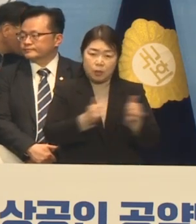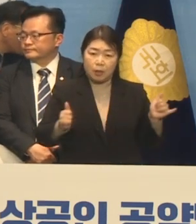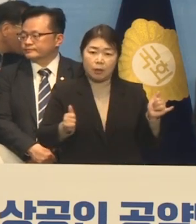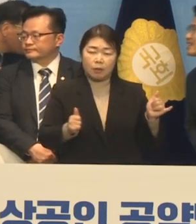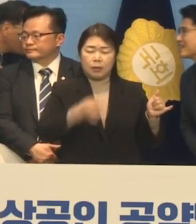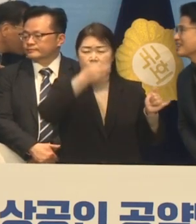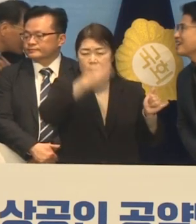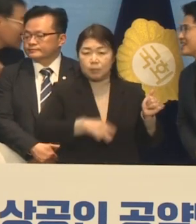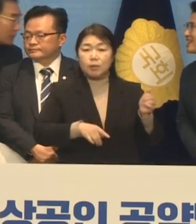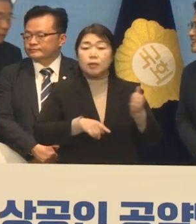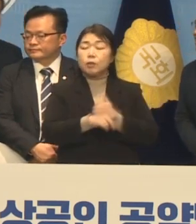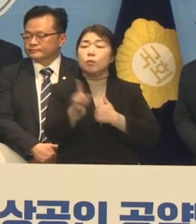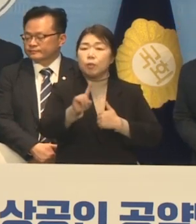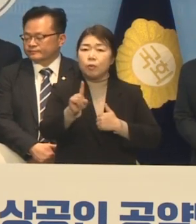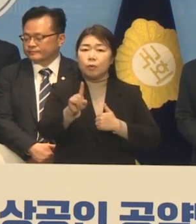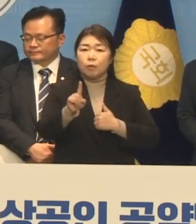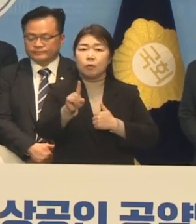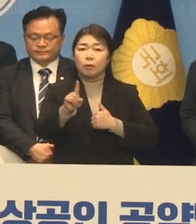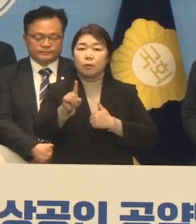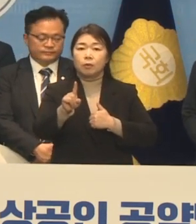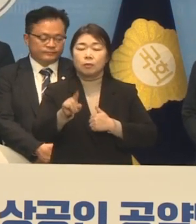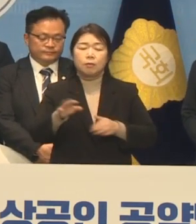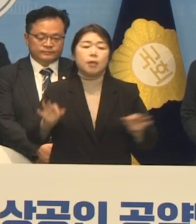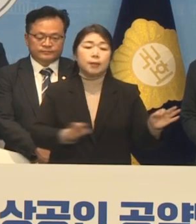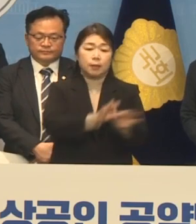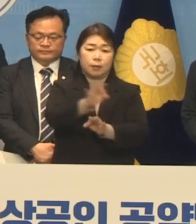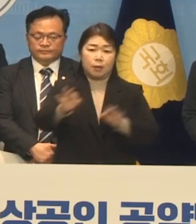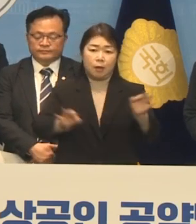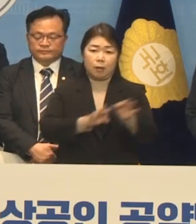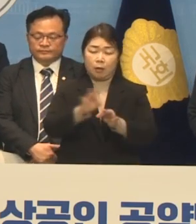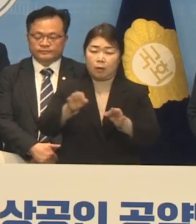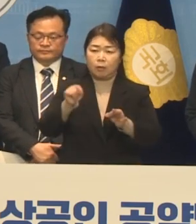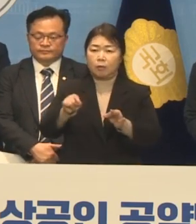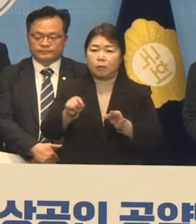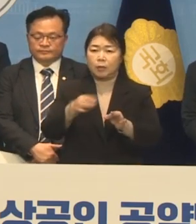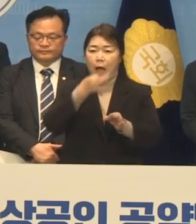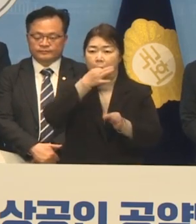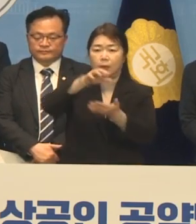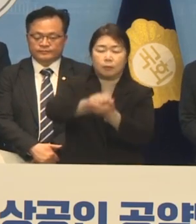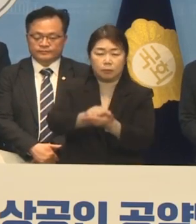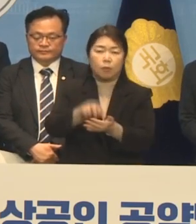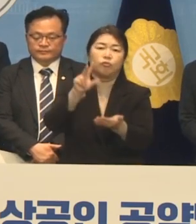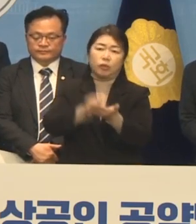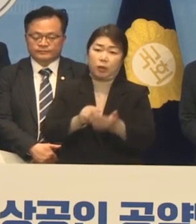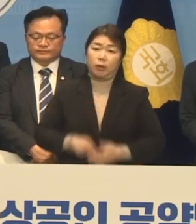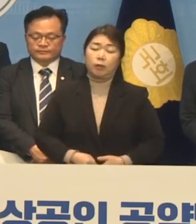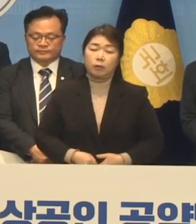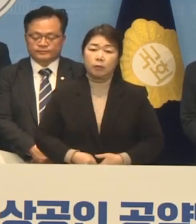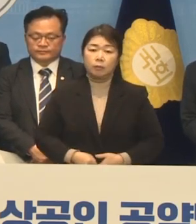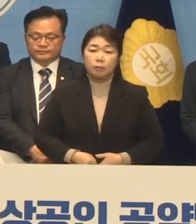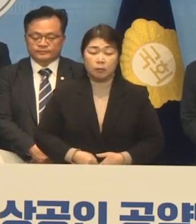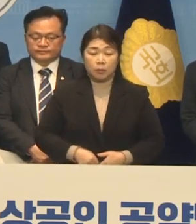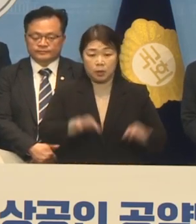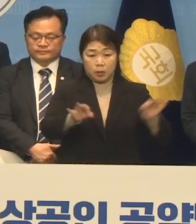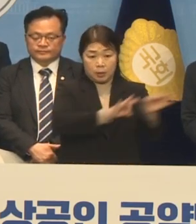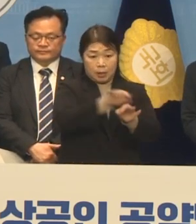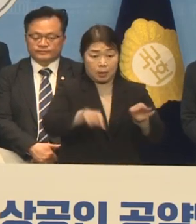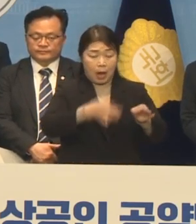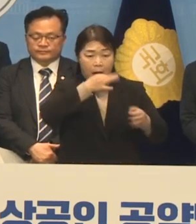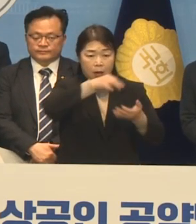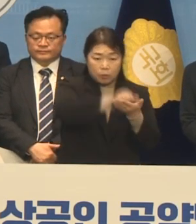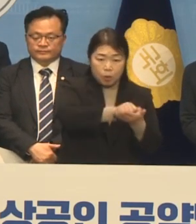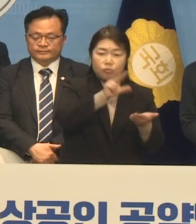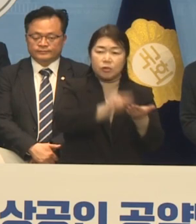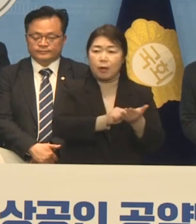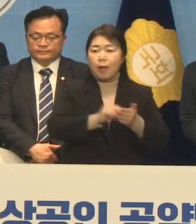어려운 이유는 근본적인 어디에 있느냐. 시장의 독과점에 있다고 생각합니다. 그 독과점을 해소할 수 있는 근본적인 대책이